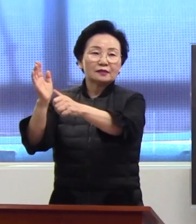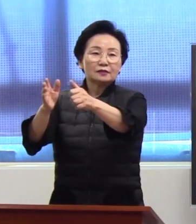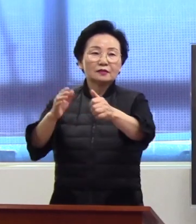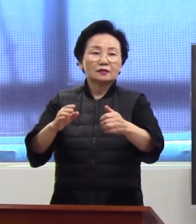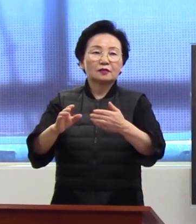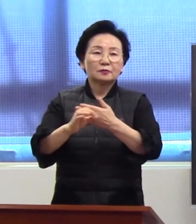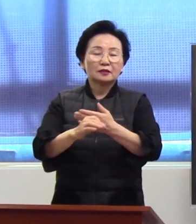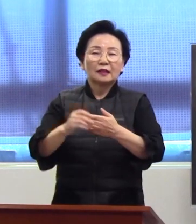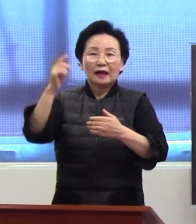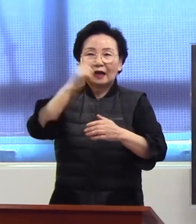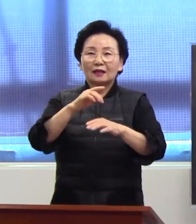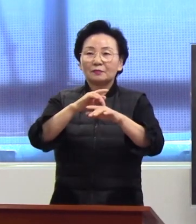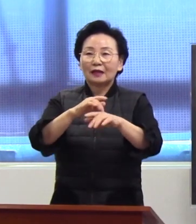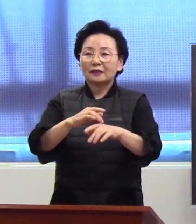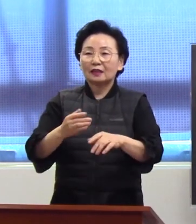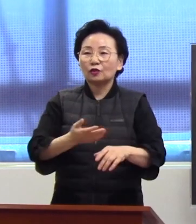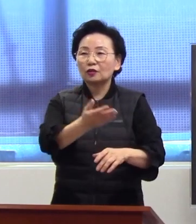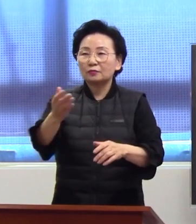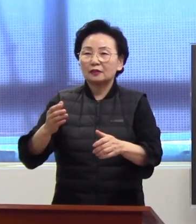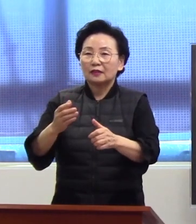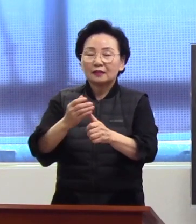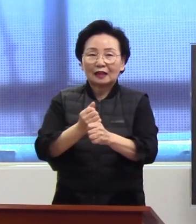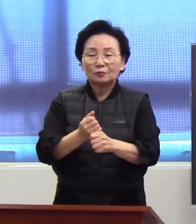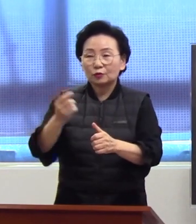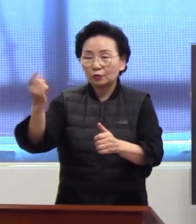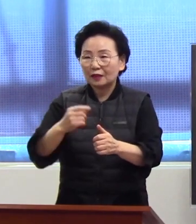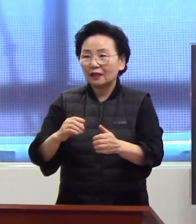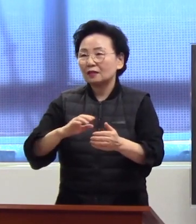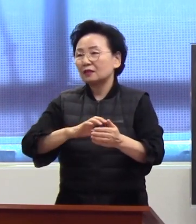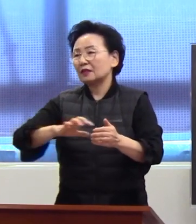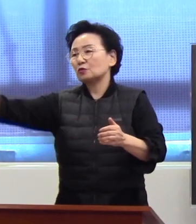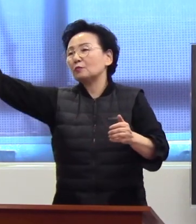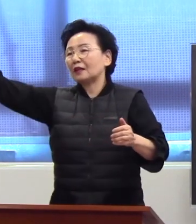명령하세요. 그러면 악한 마귀가 여러분을 잡으러 오다가 그냥 도망가.